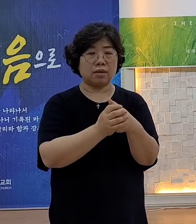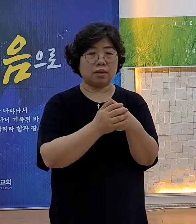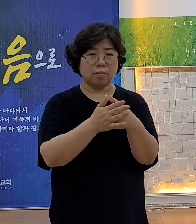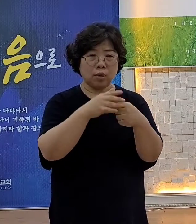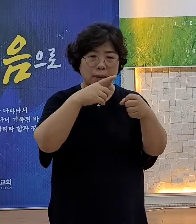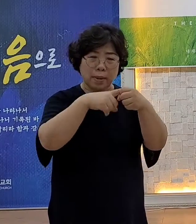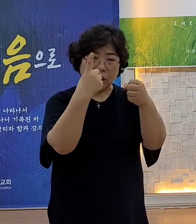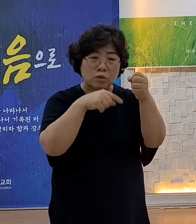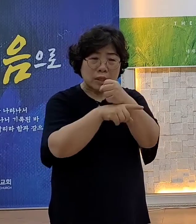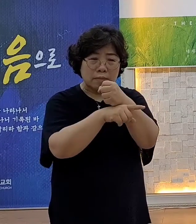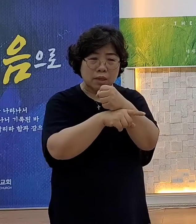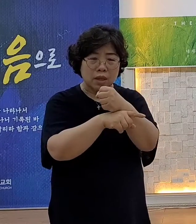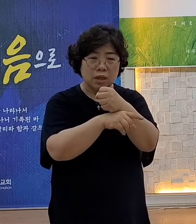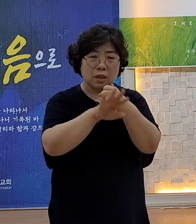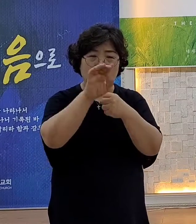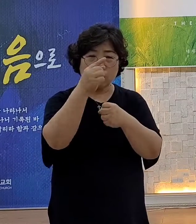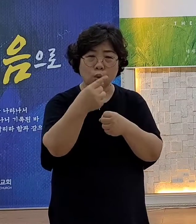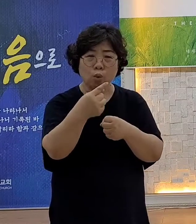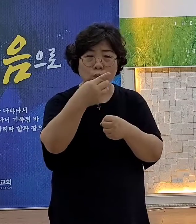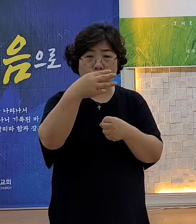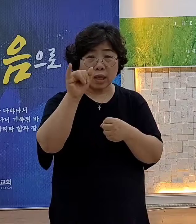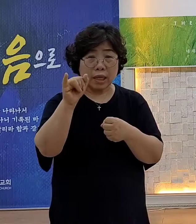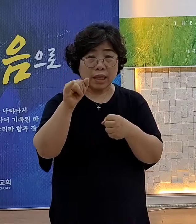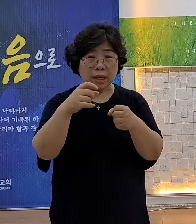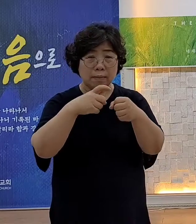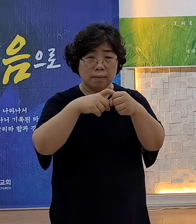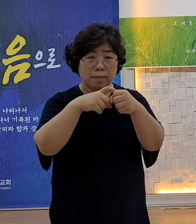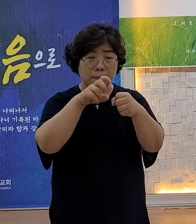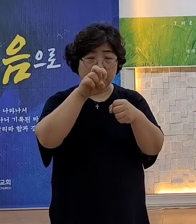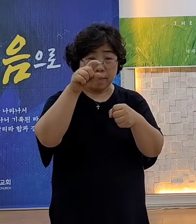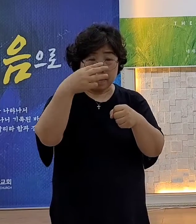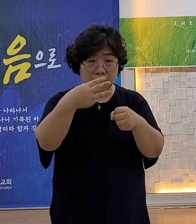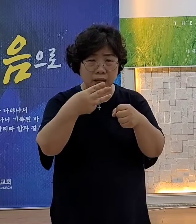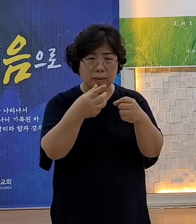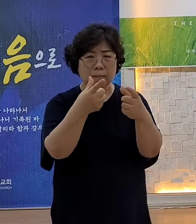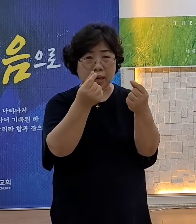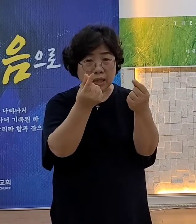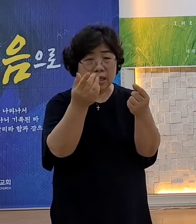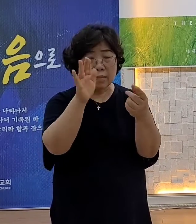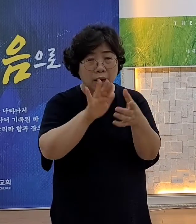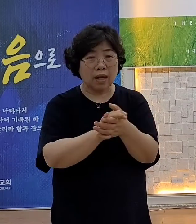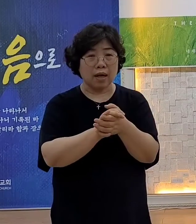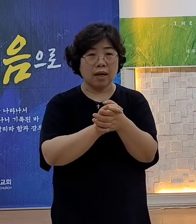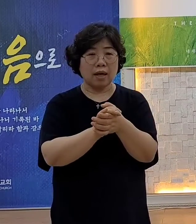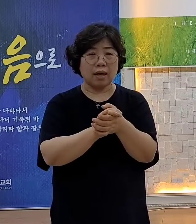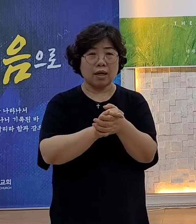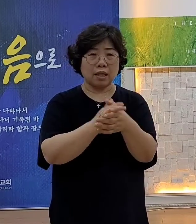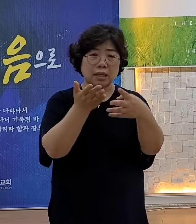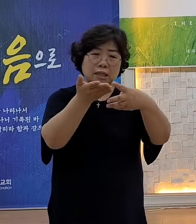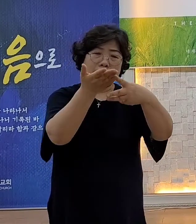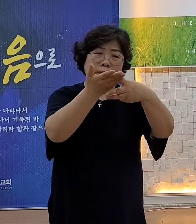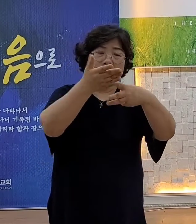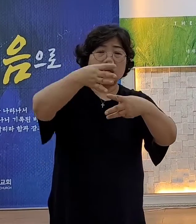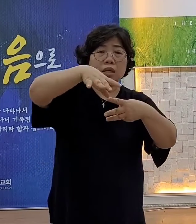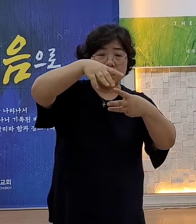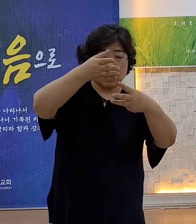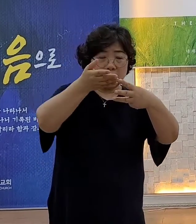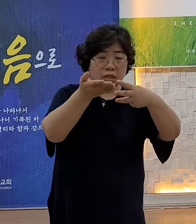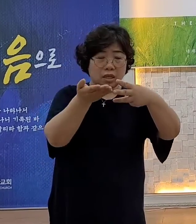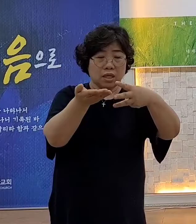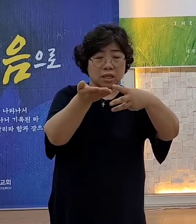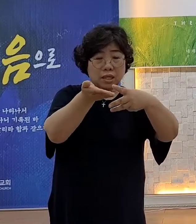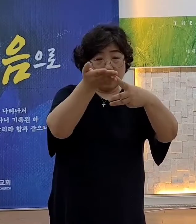있지만 우리 오늘 뭐라고 전반기 감사를 전반기 동안 처음 주신 것들을 하나님 앞에 감사한 절.